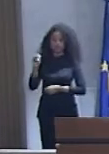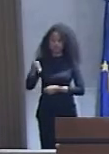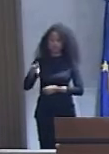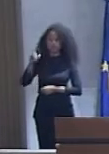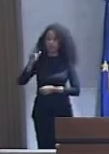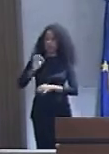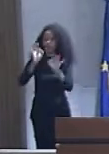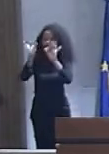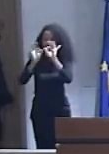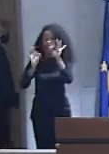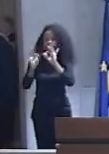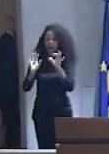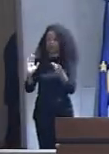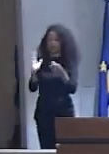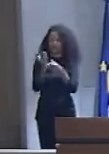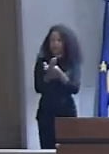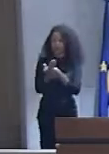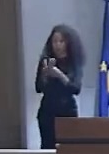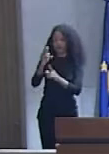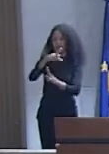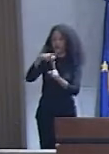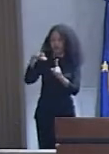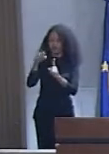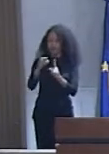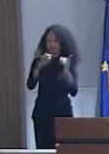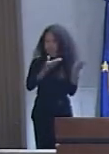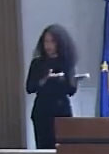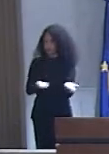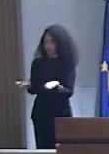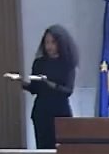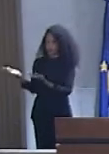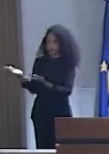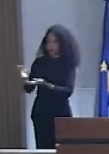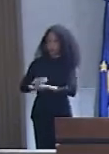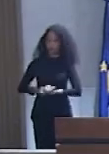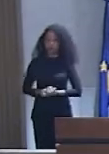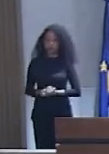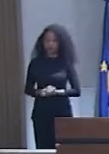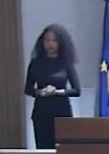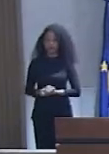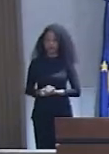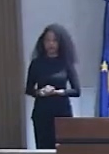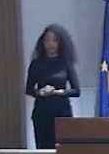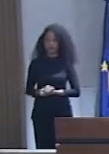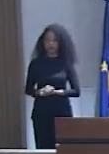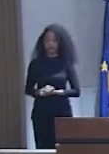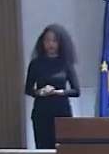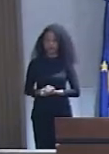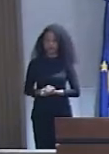Previdência, para usar a tribuna. Companheiro Adelson Freitas.